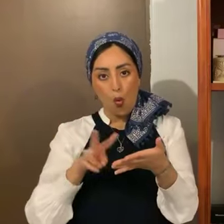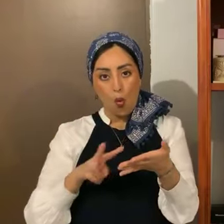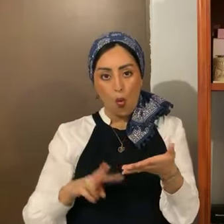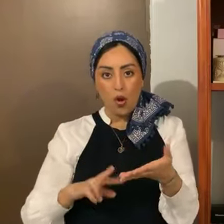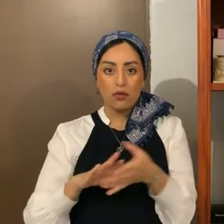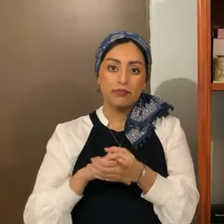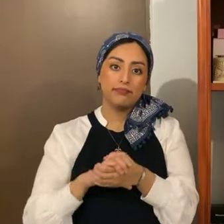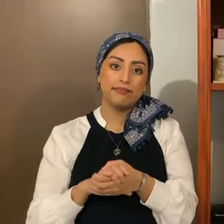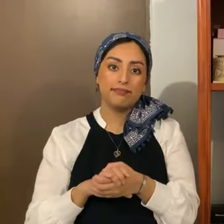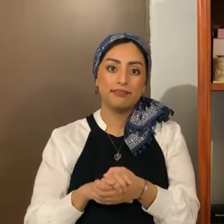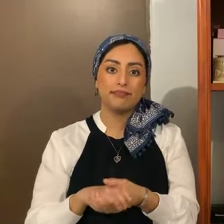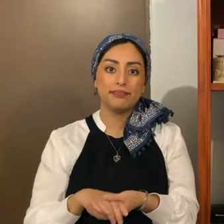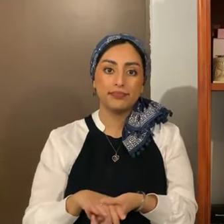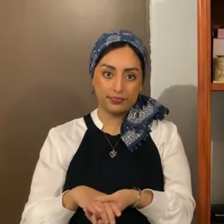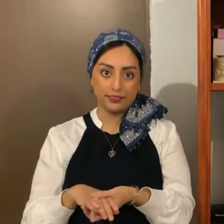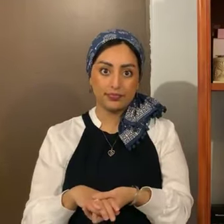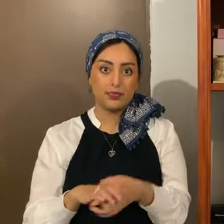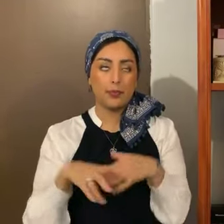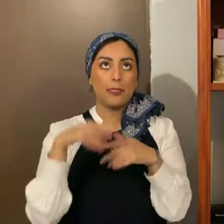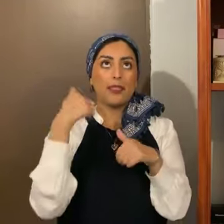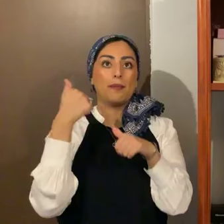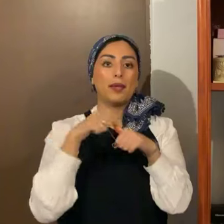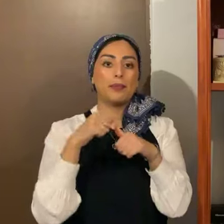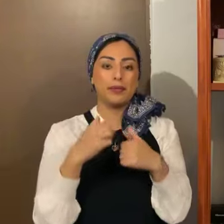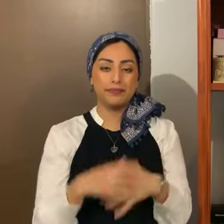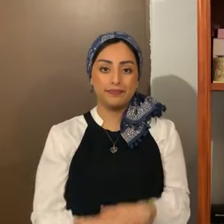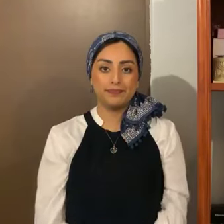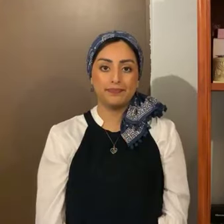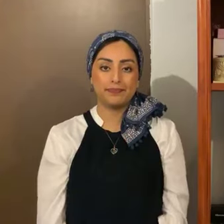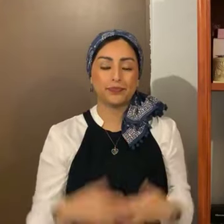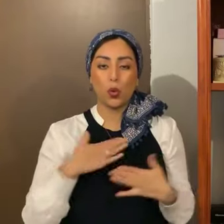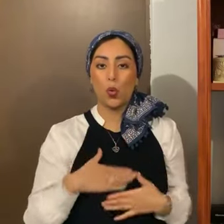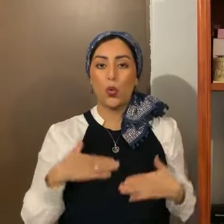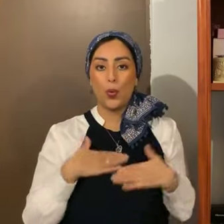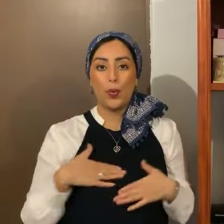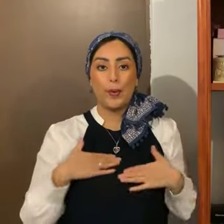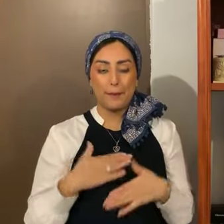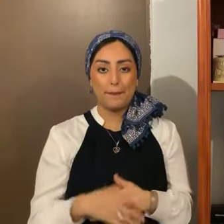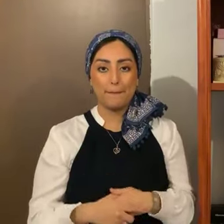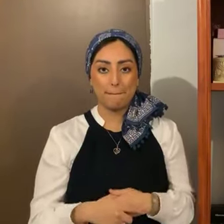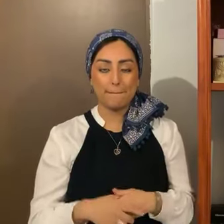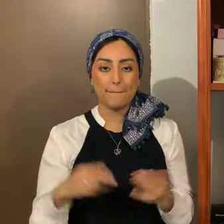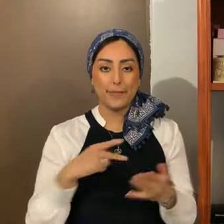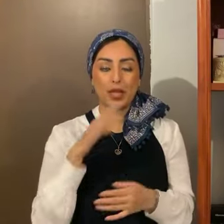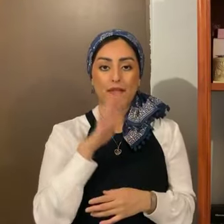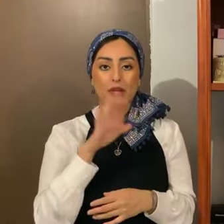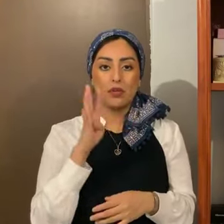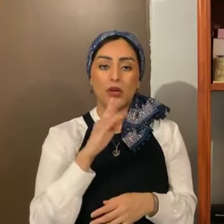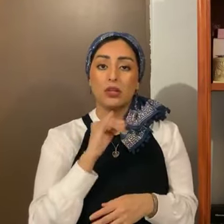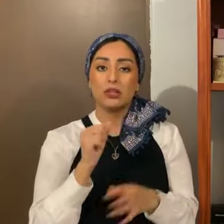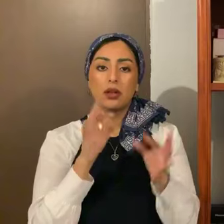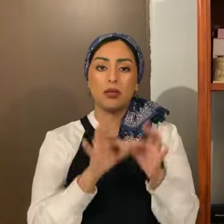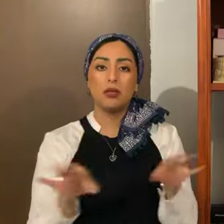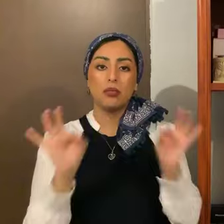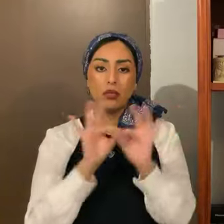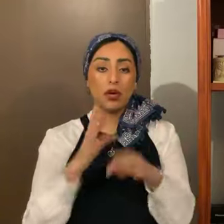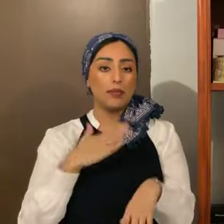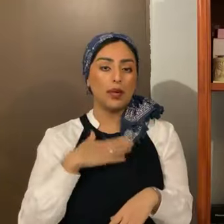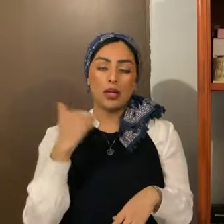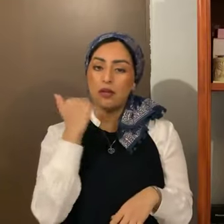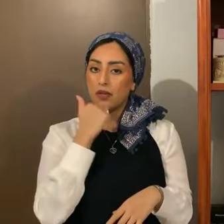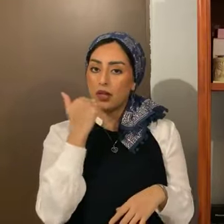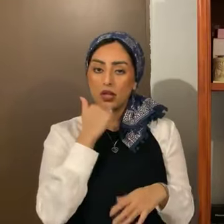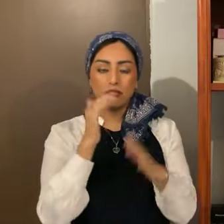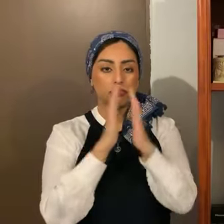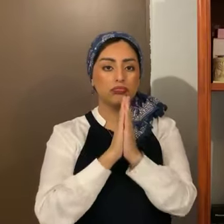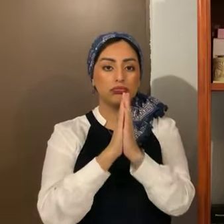de esa manera, no, hombre, te vas a gozar, ¿verdad? Este salmo es muy importante, les digo, yo todos los días